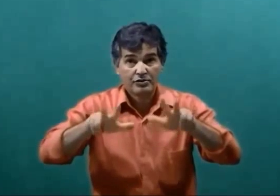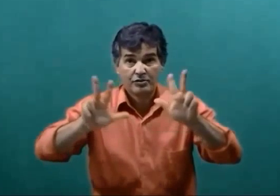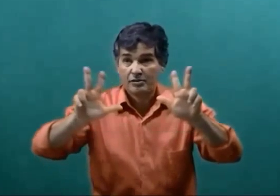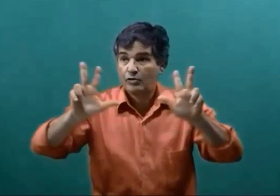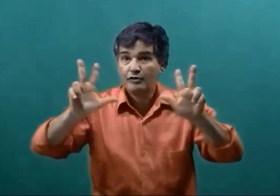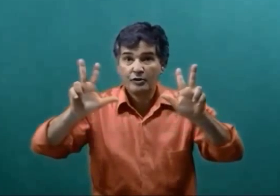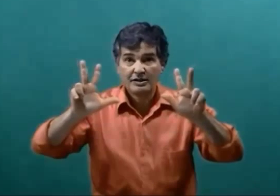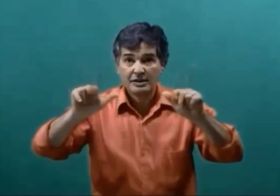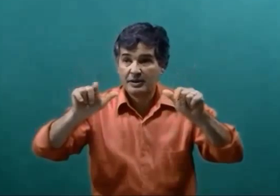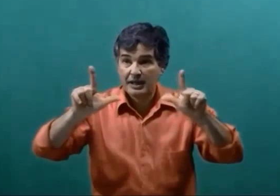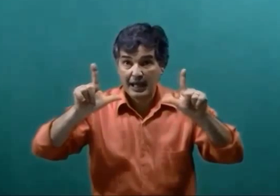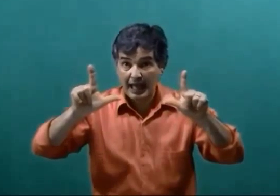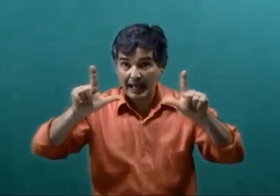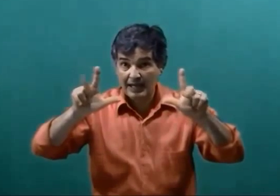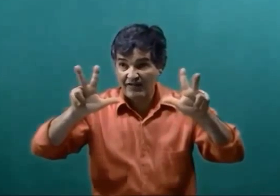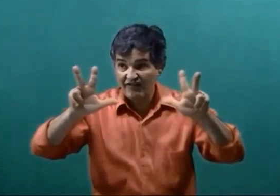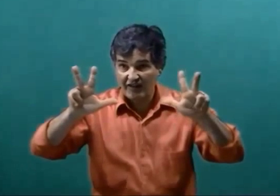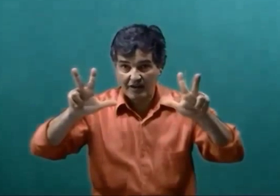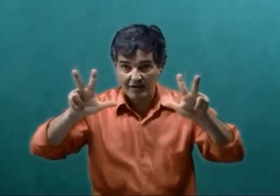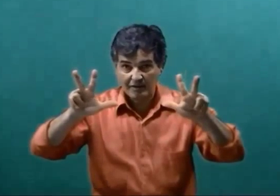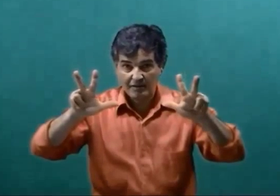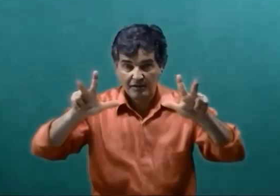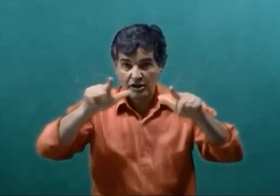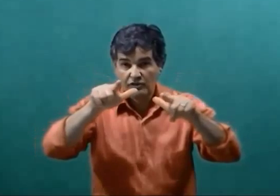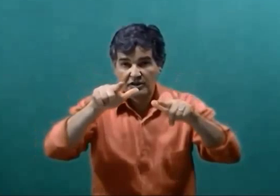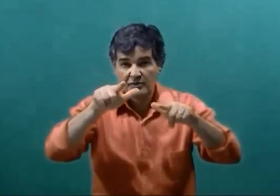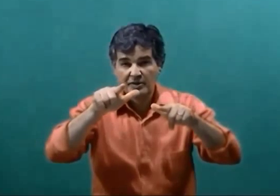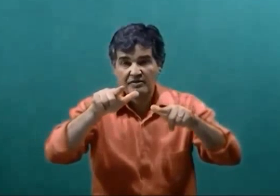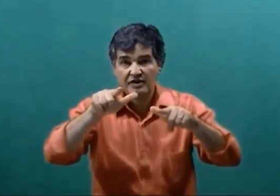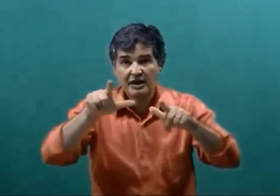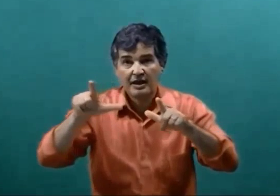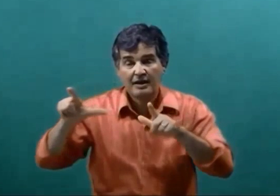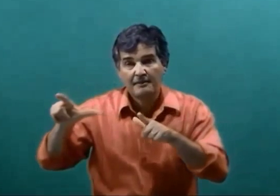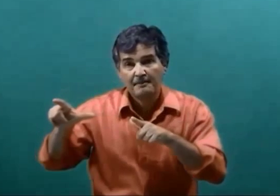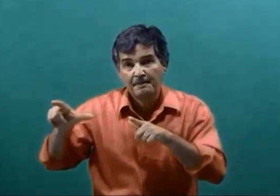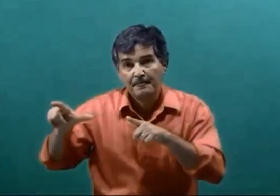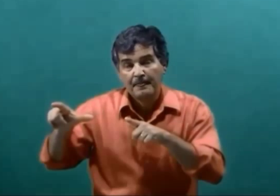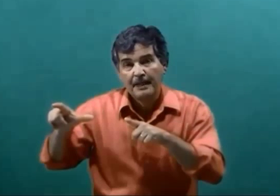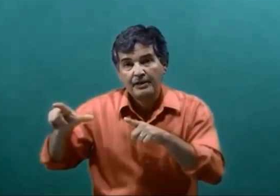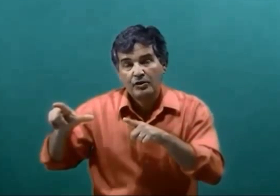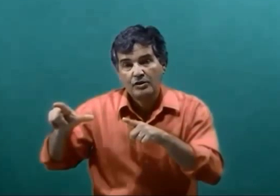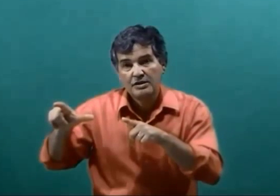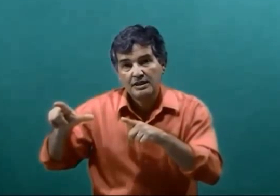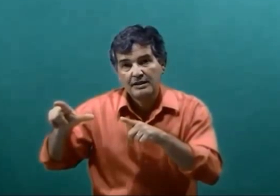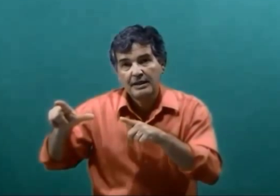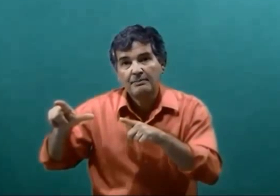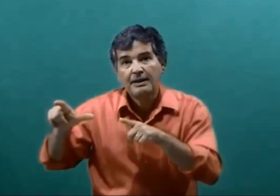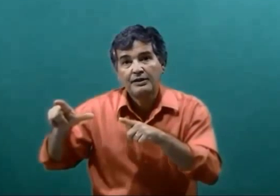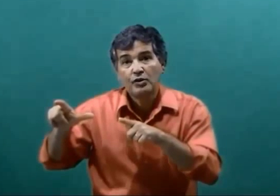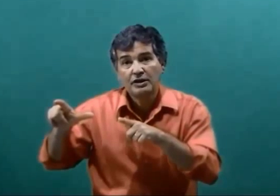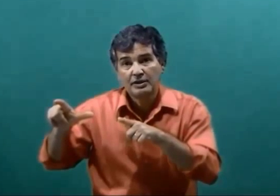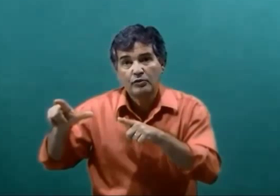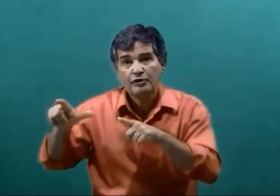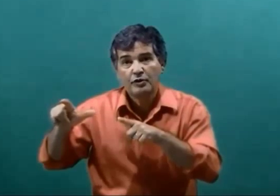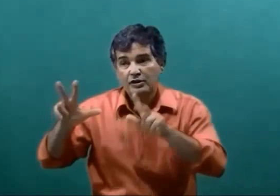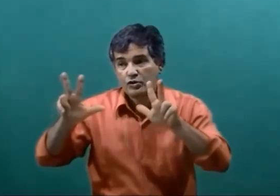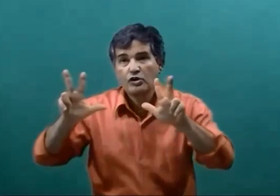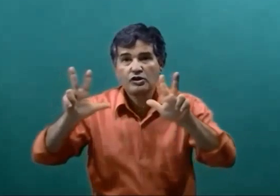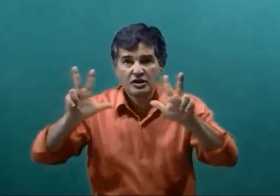faço uma configuração em LV, isso vocês podem ver na nossa tabela de 80 configurações, nós